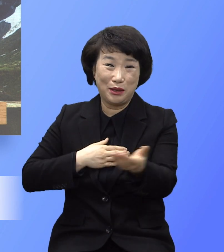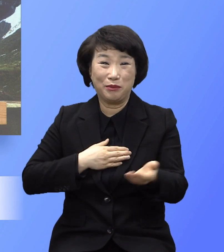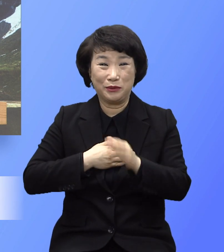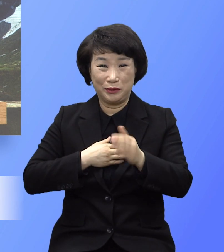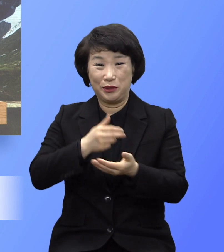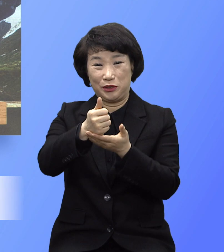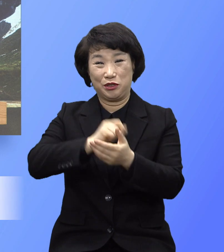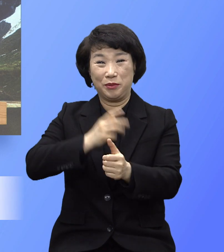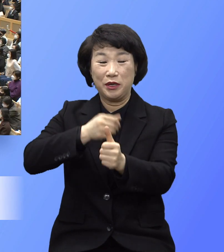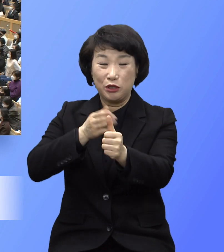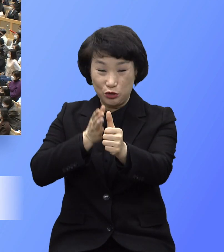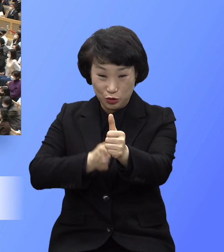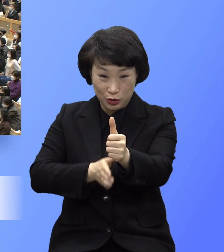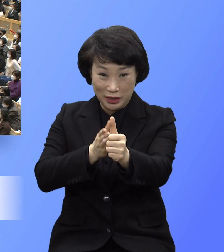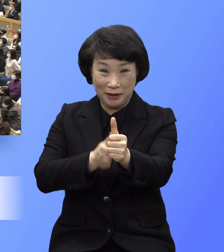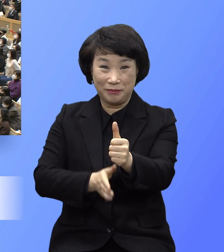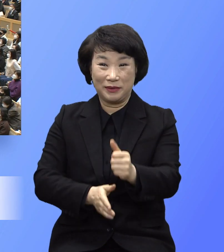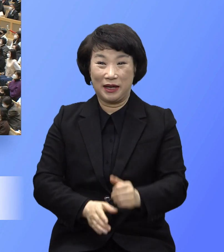주님의 이름으로